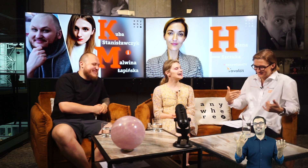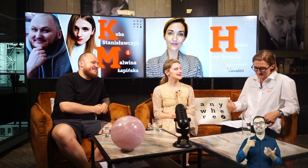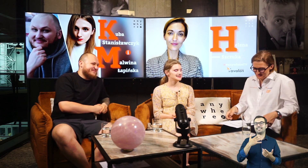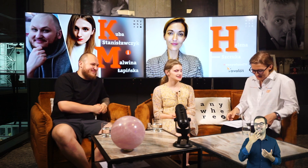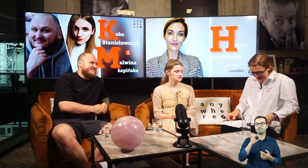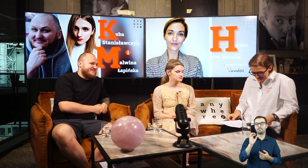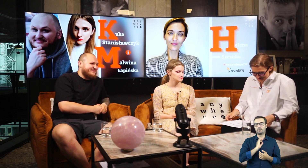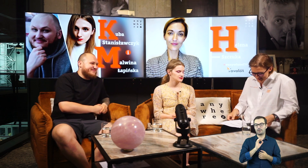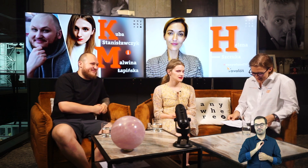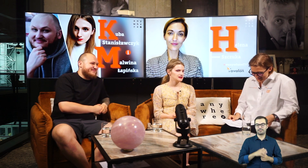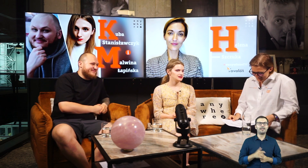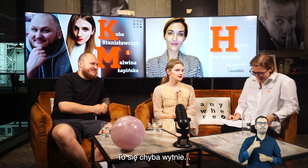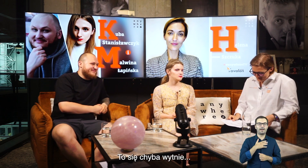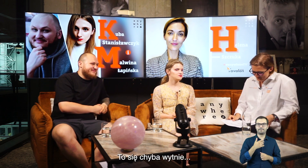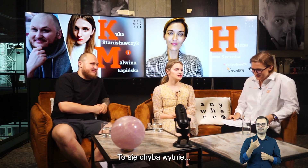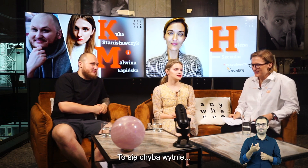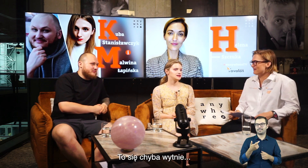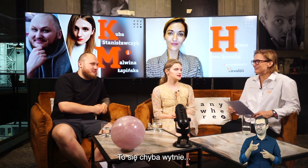swoich, prawda?